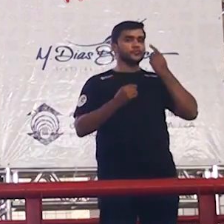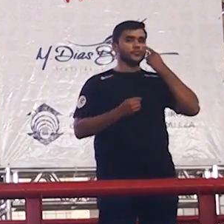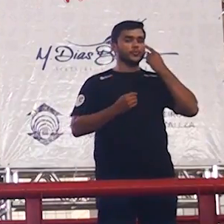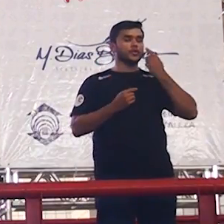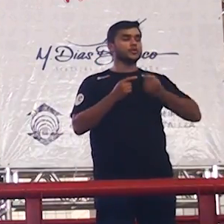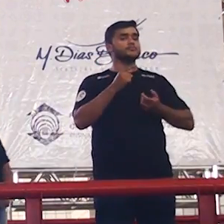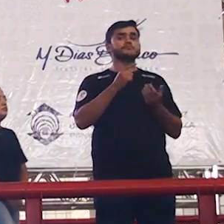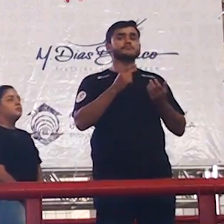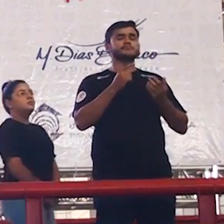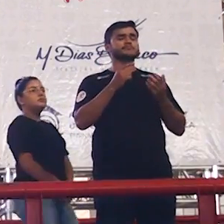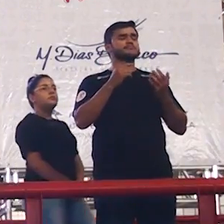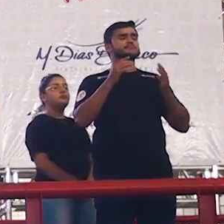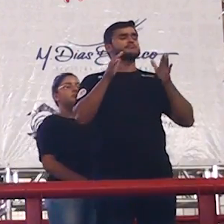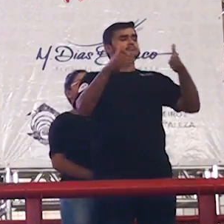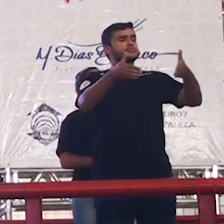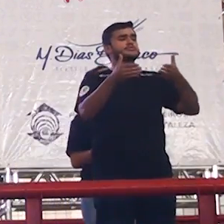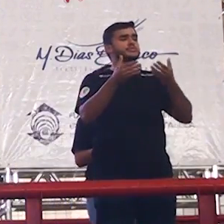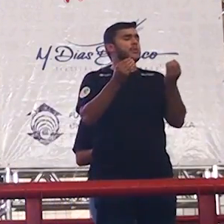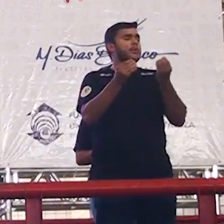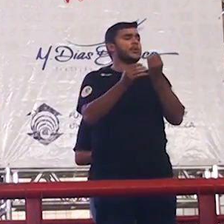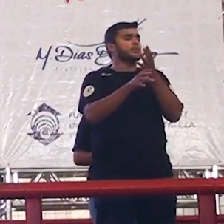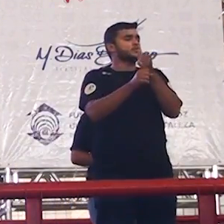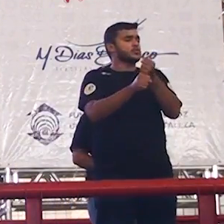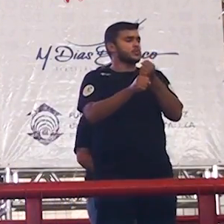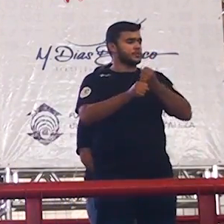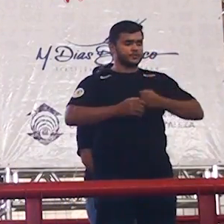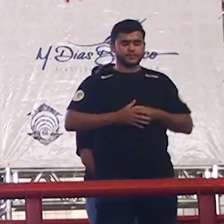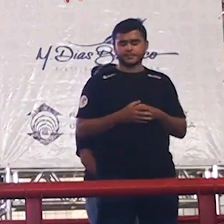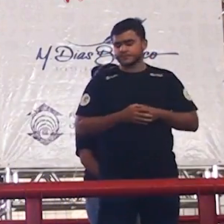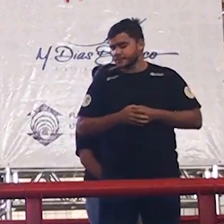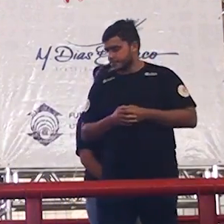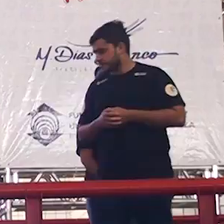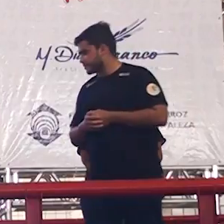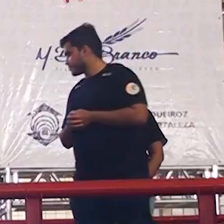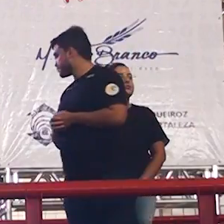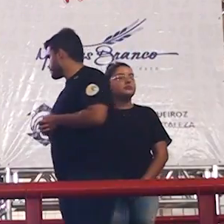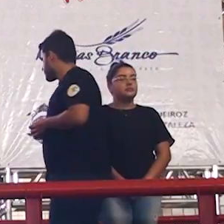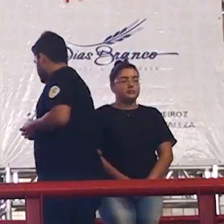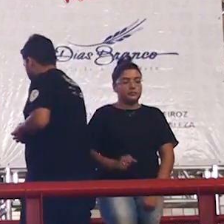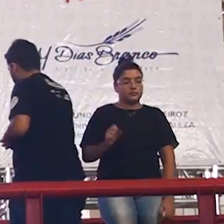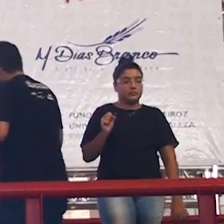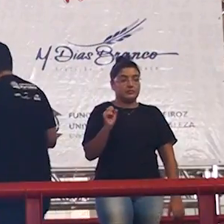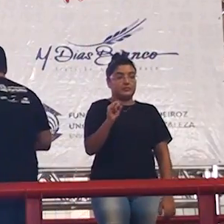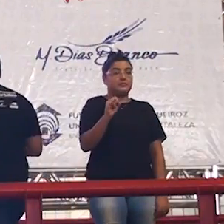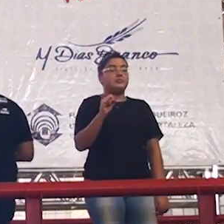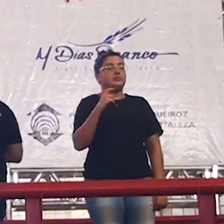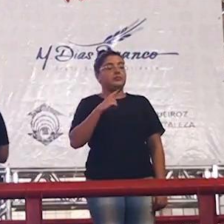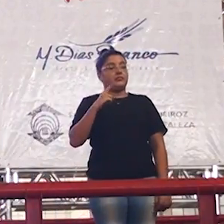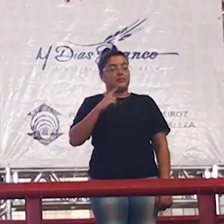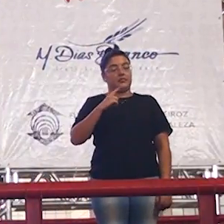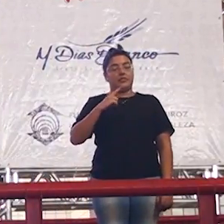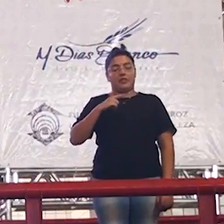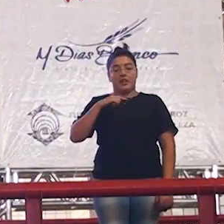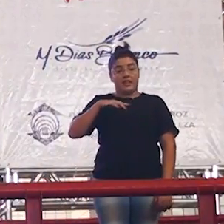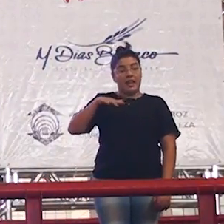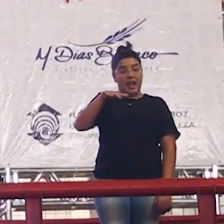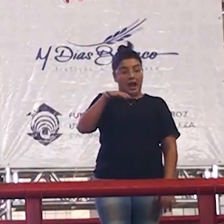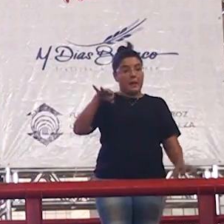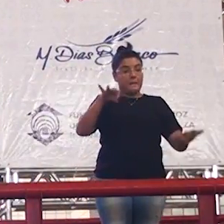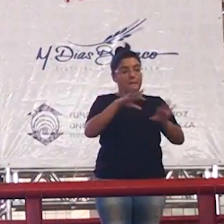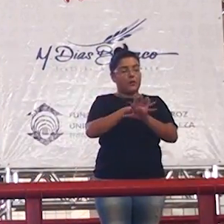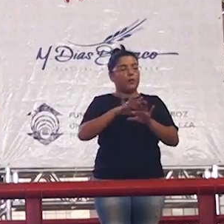em que isso vai interessar? Se eu já tenho uma área, vai interessar no seguinte